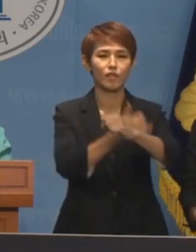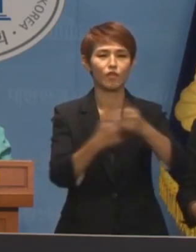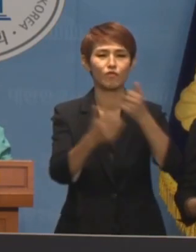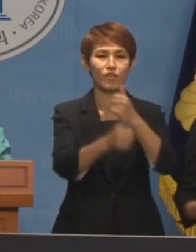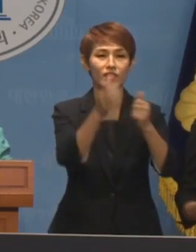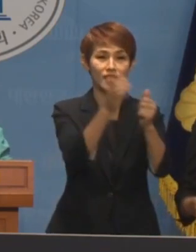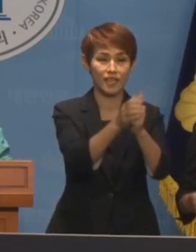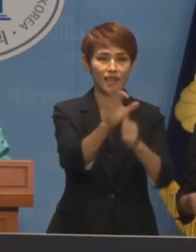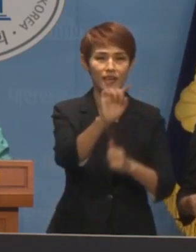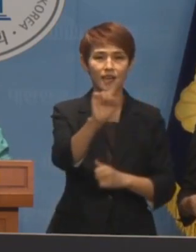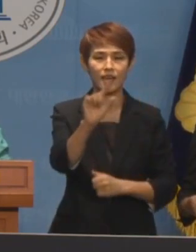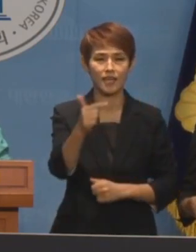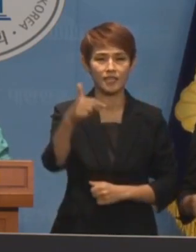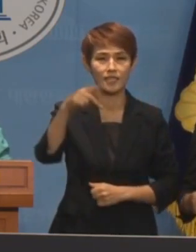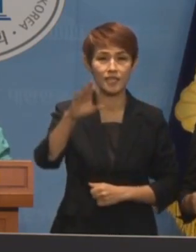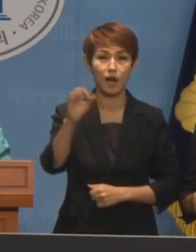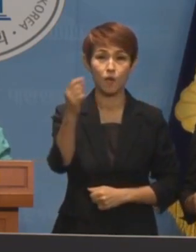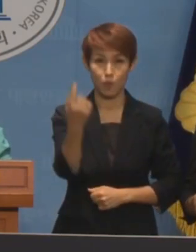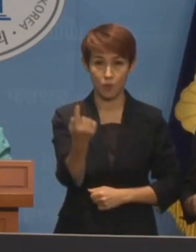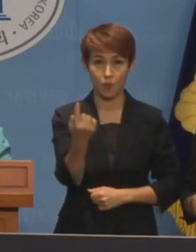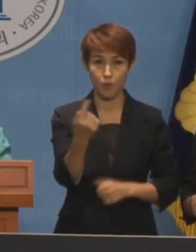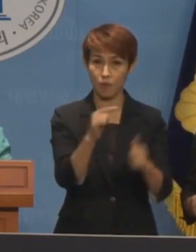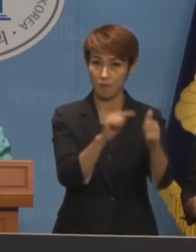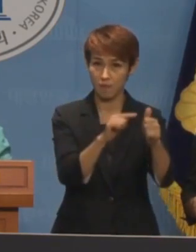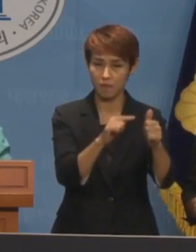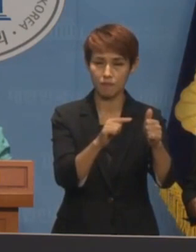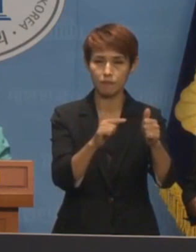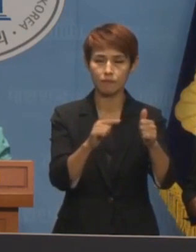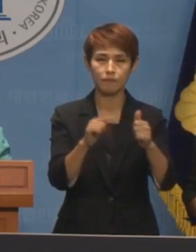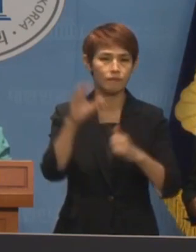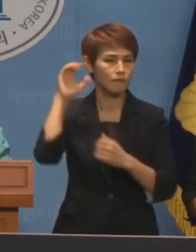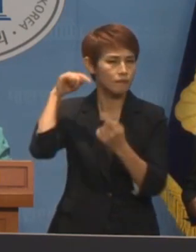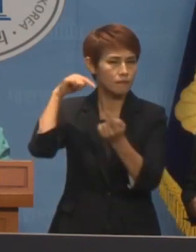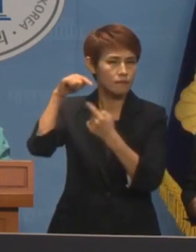국가인권위원장의 인사청문회 때